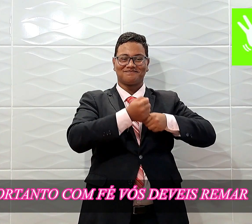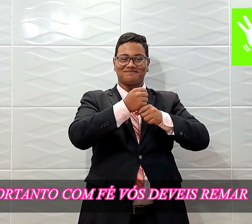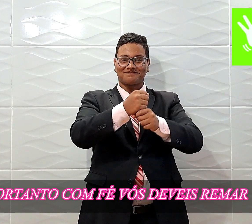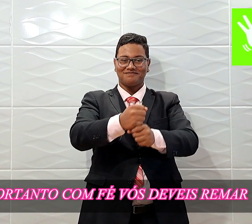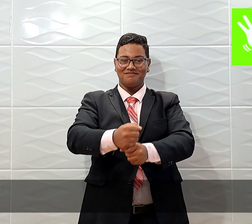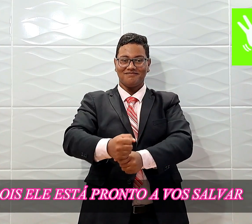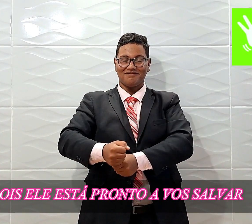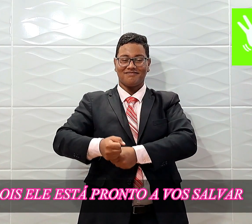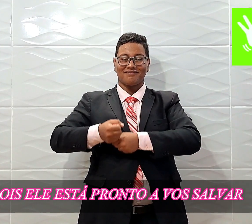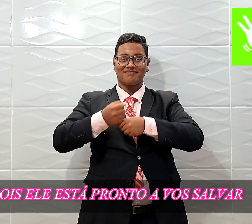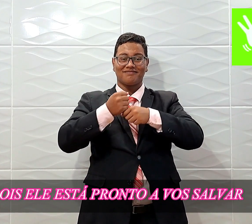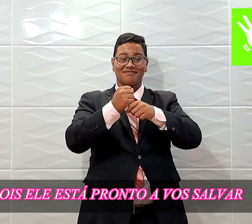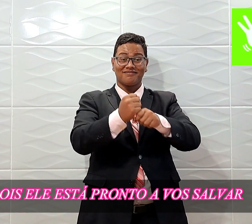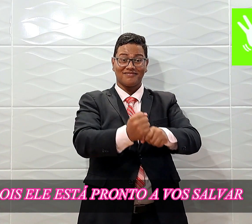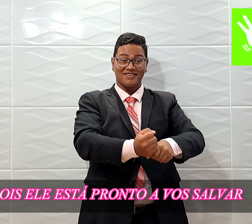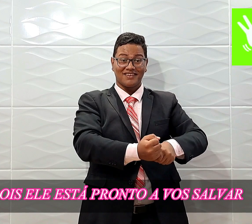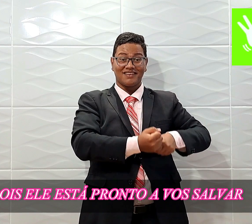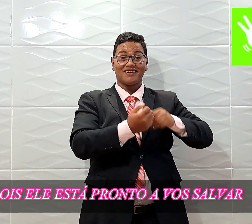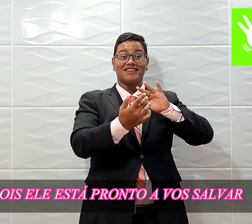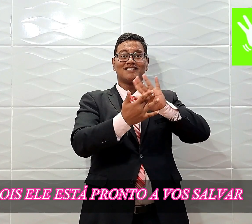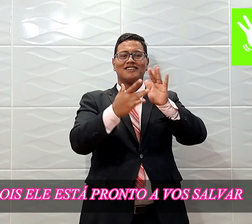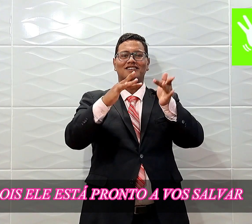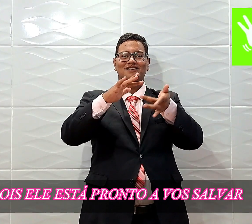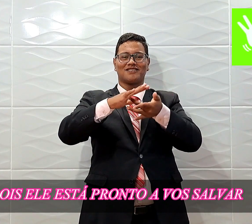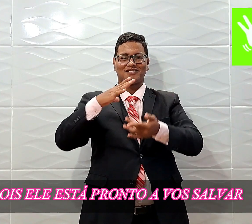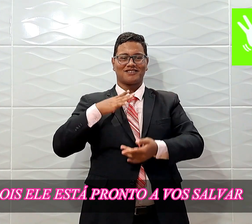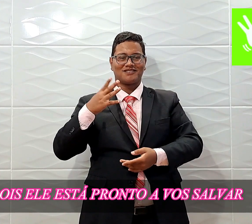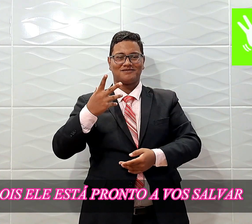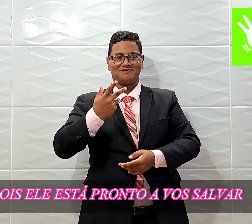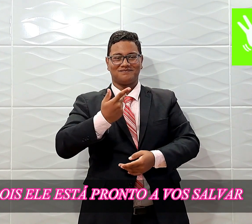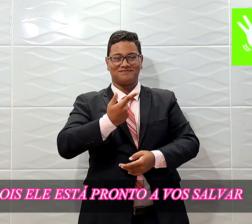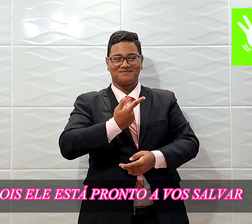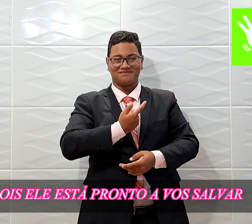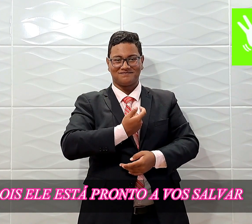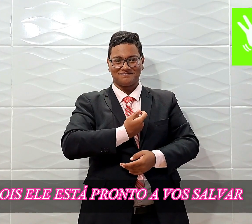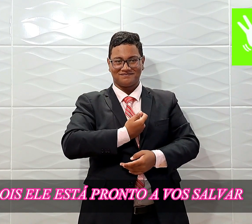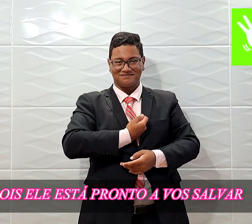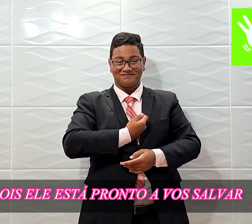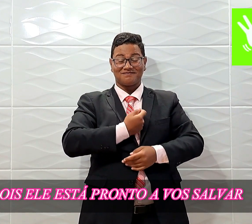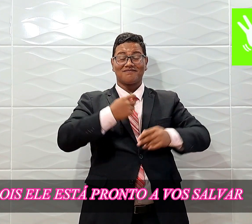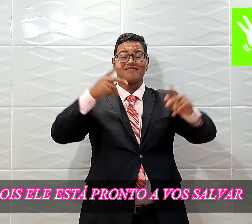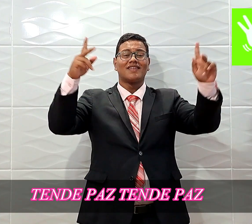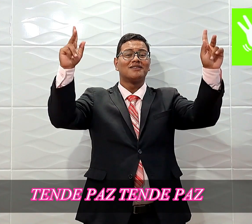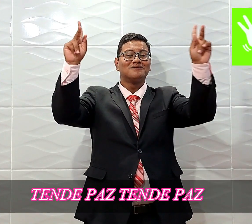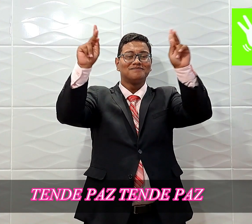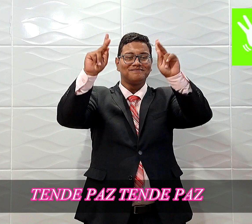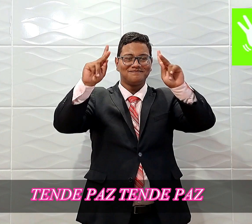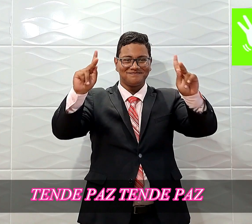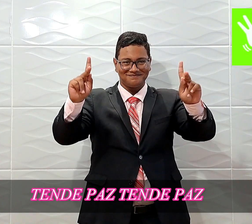Pois ele está pronto a vos salvar Tente